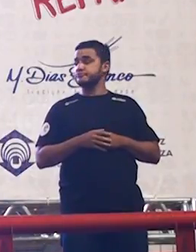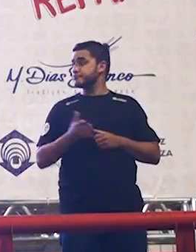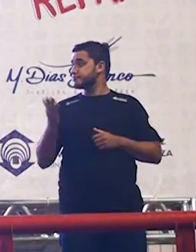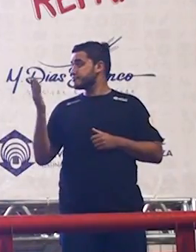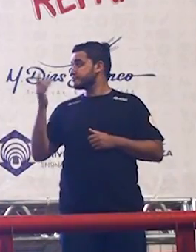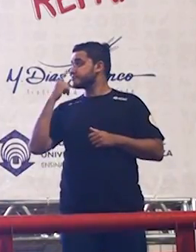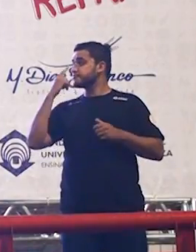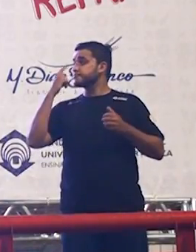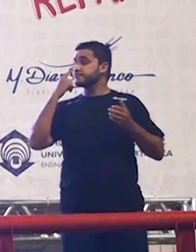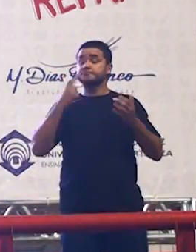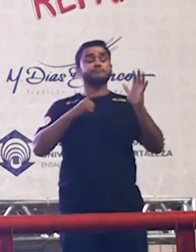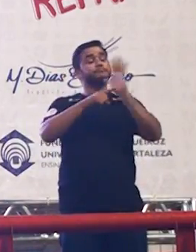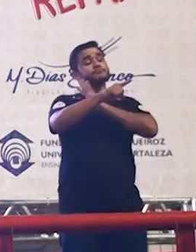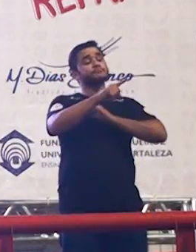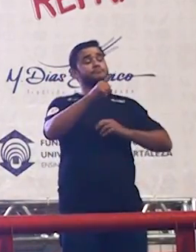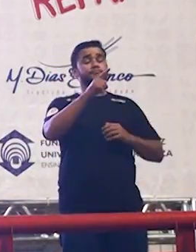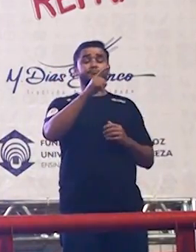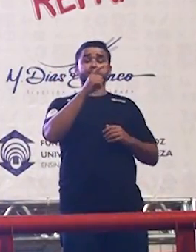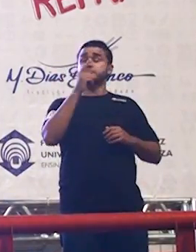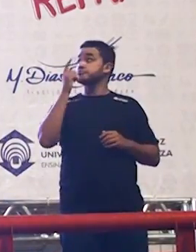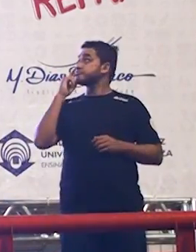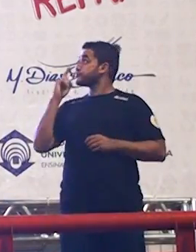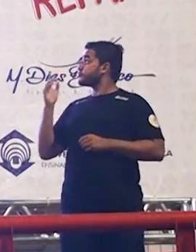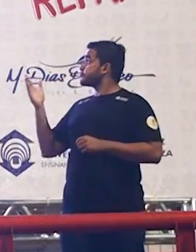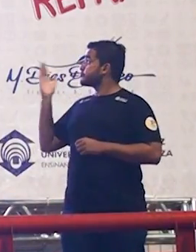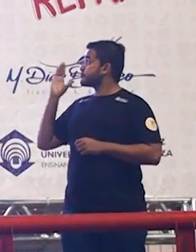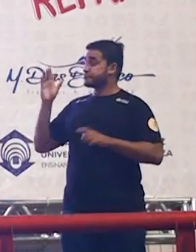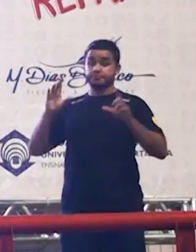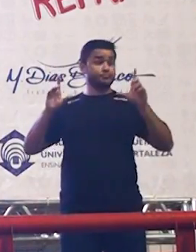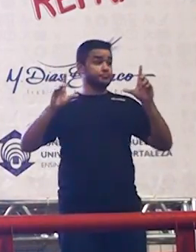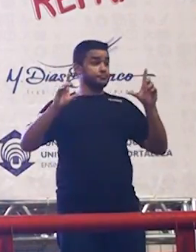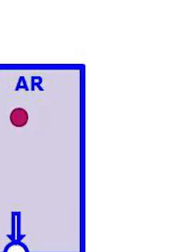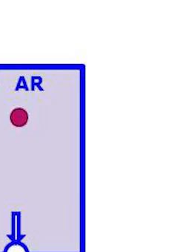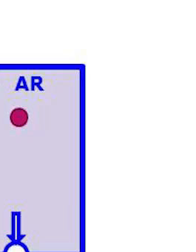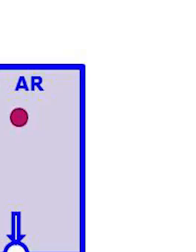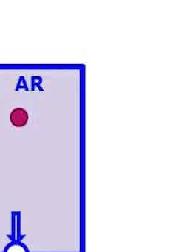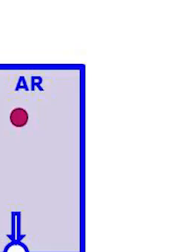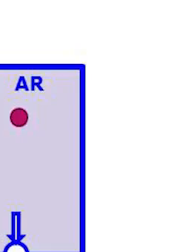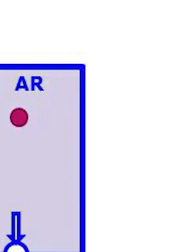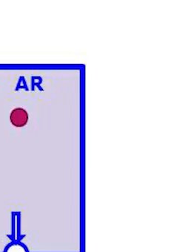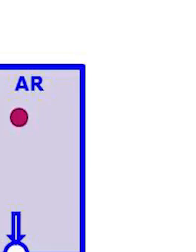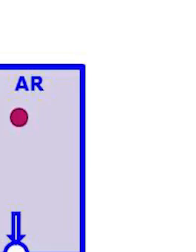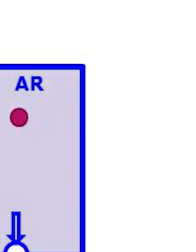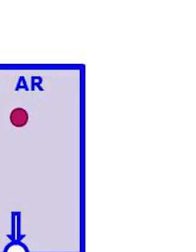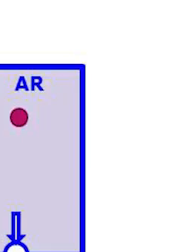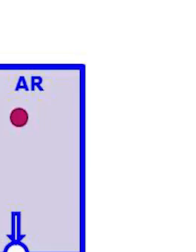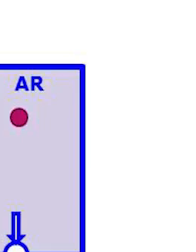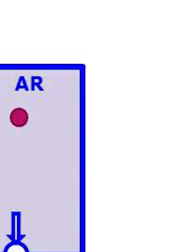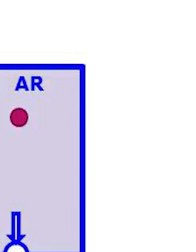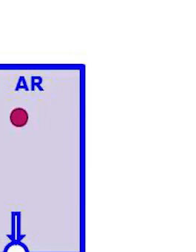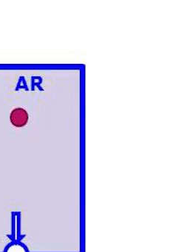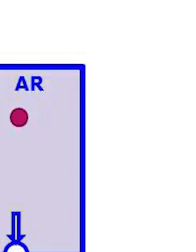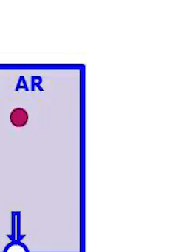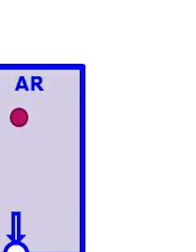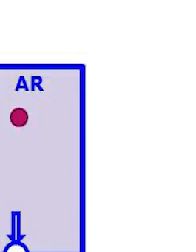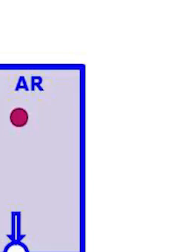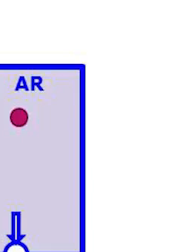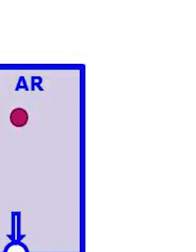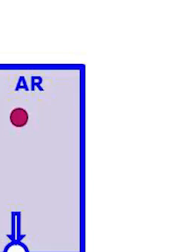Minha pergunta é, eu tenho esse quadro da esquerda de vocês, e eu tenho esse quadro da direita de